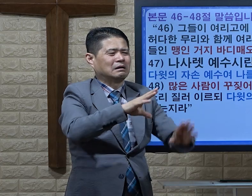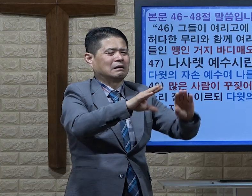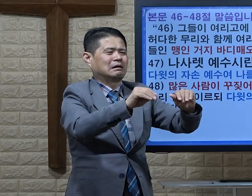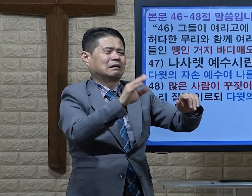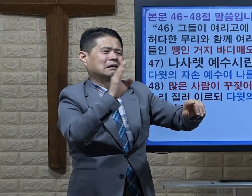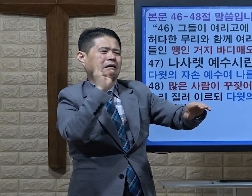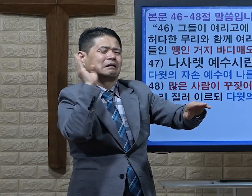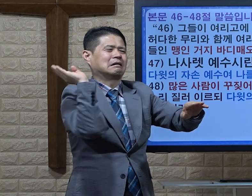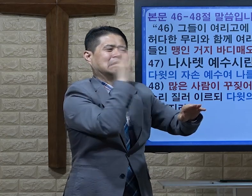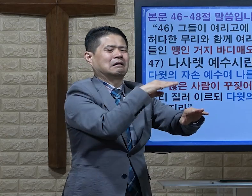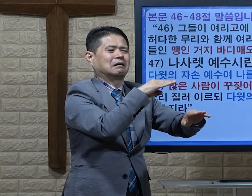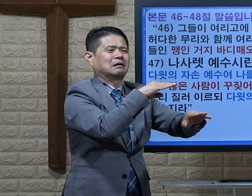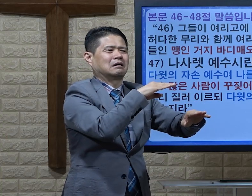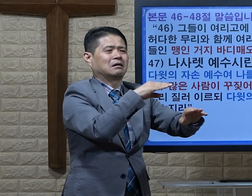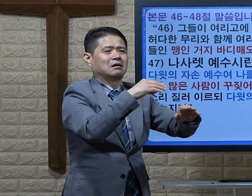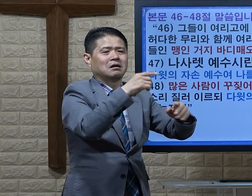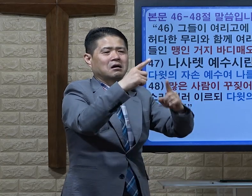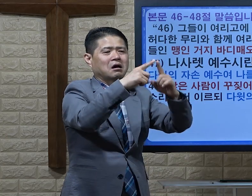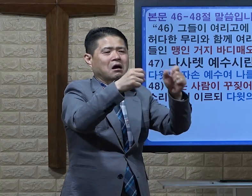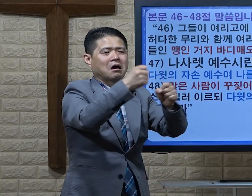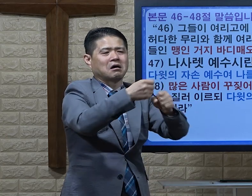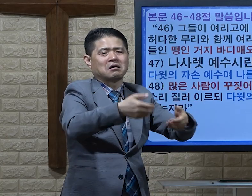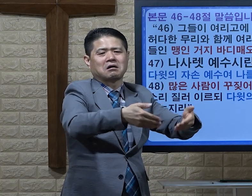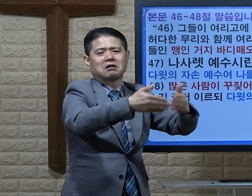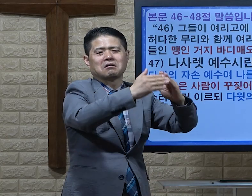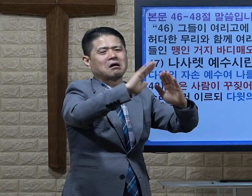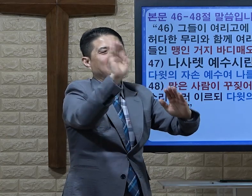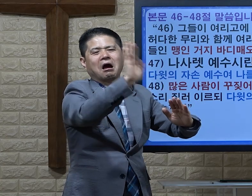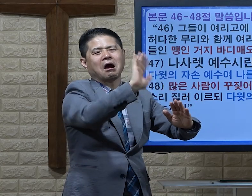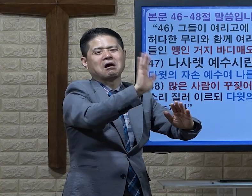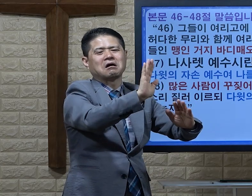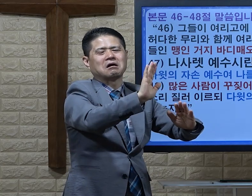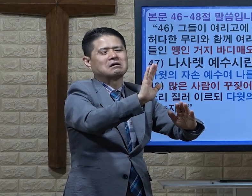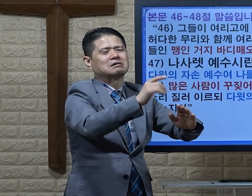이제는 정말 패한 것으로서 아무 쓸모도 없다.